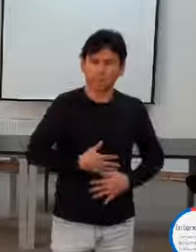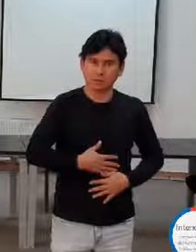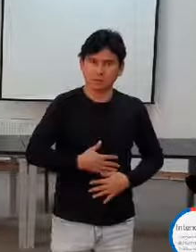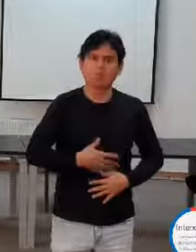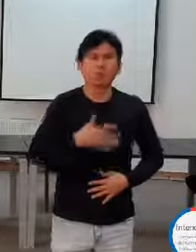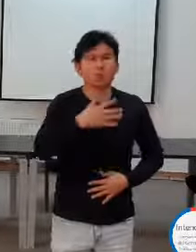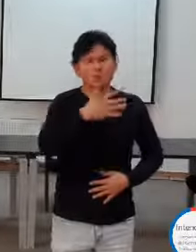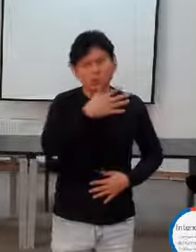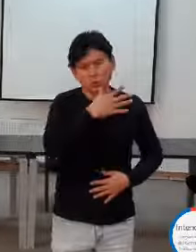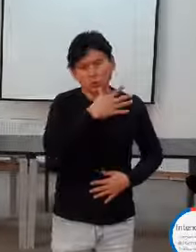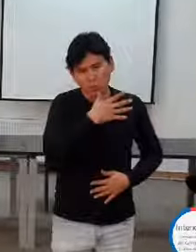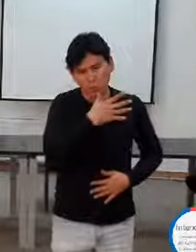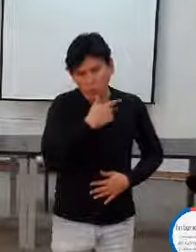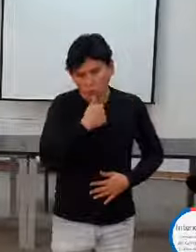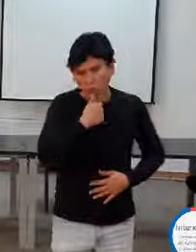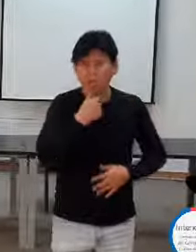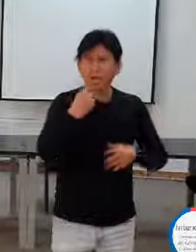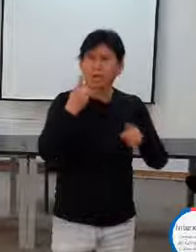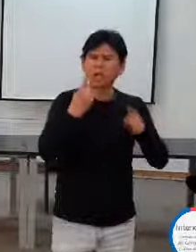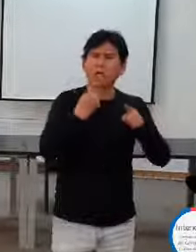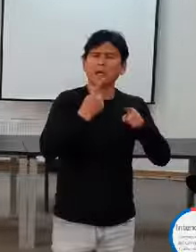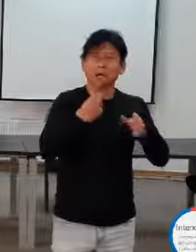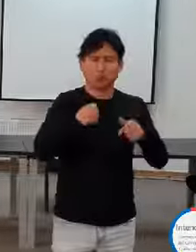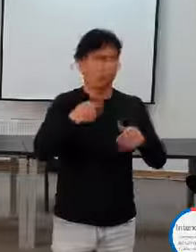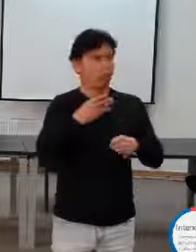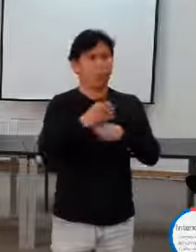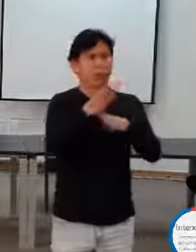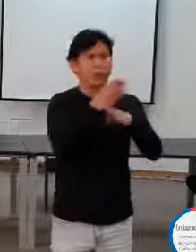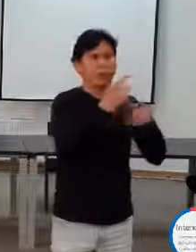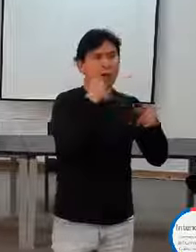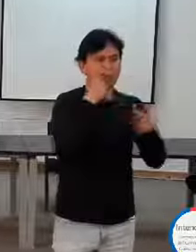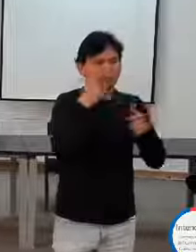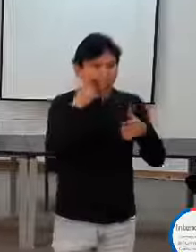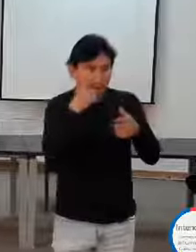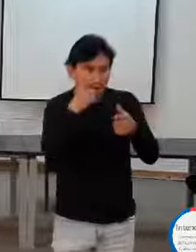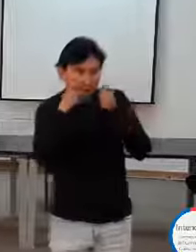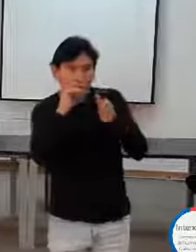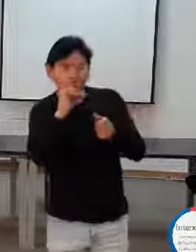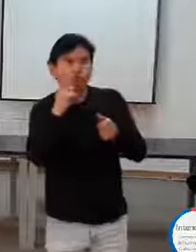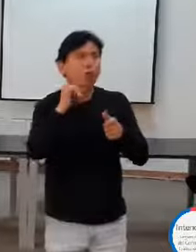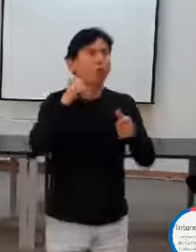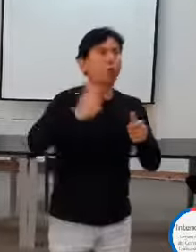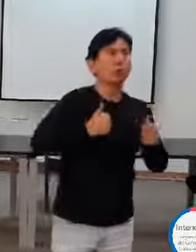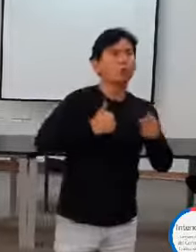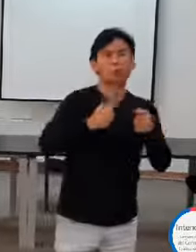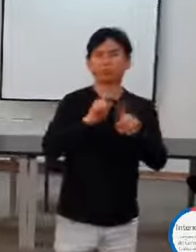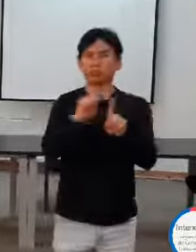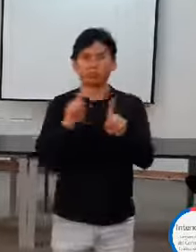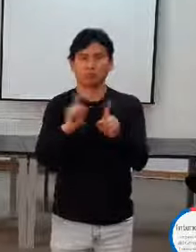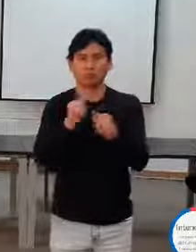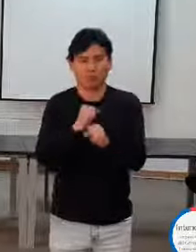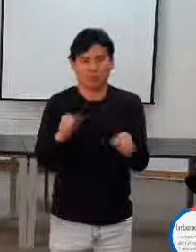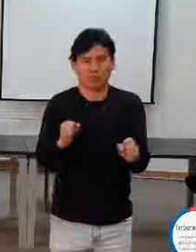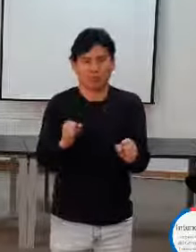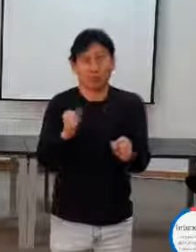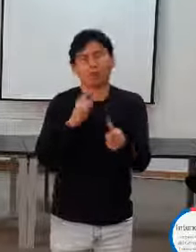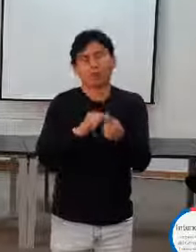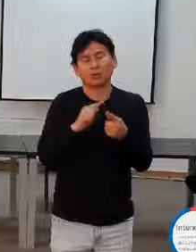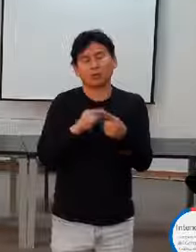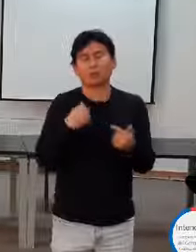Nadie, ninguna autoridad sanitaria va a estar en las casas de las personas para poder corroborar que efectivamente existió ese aislamiento físico